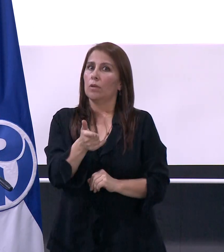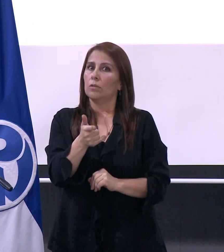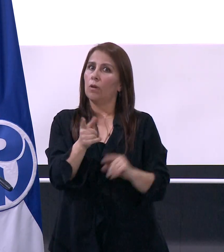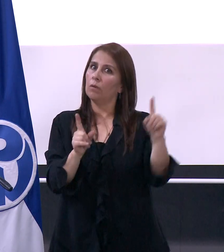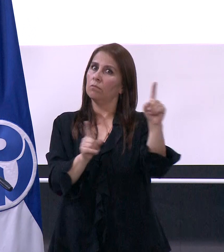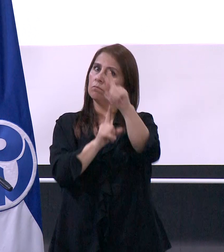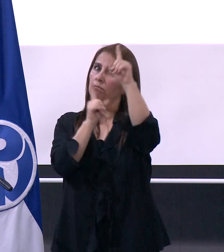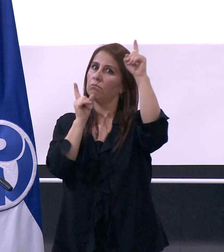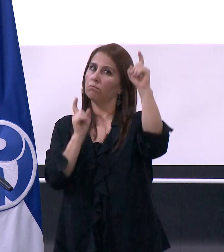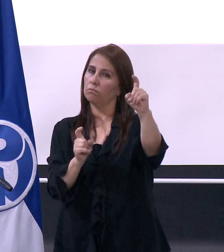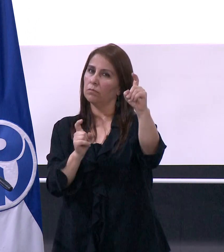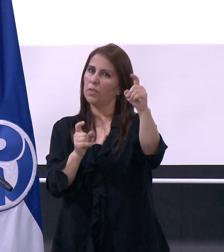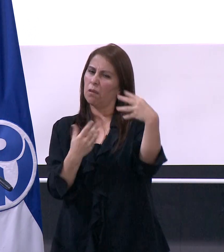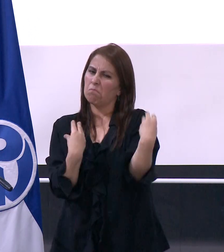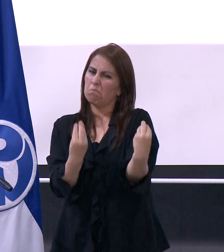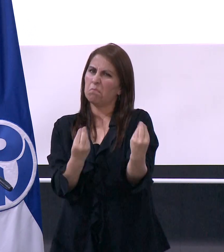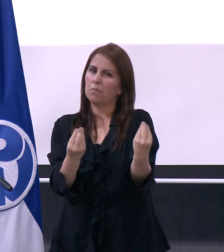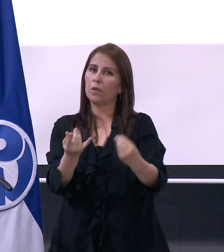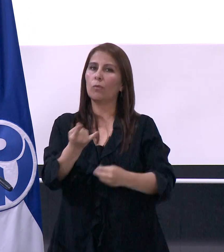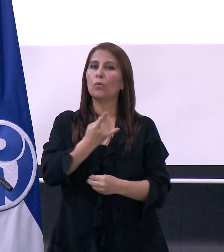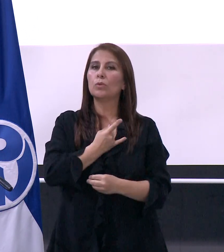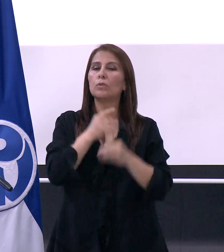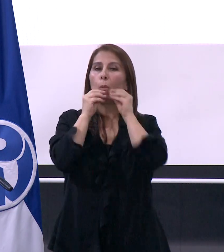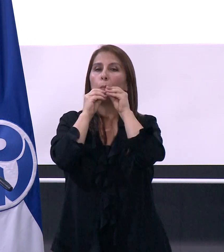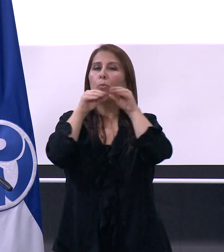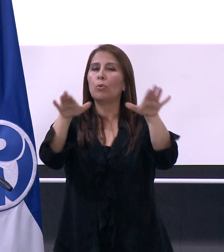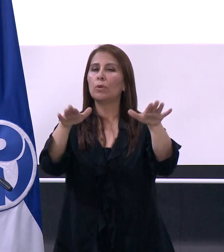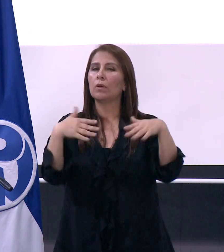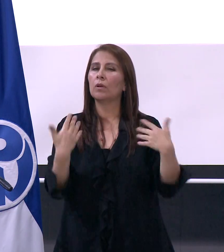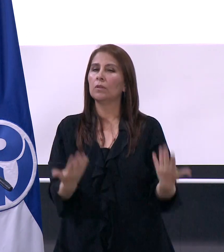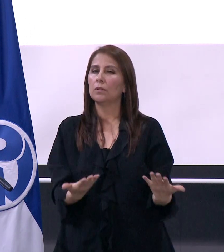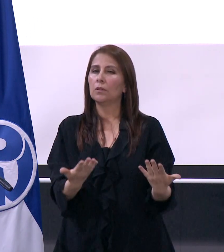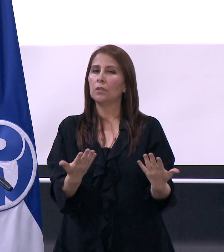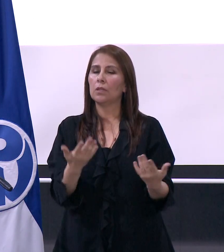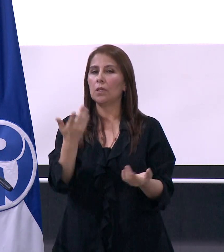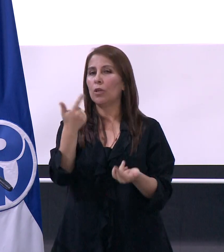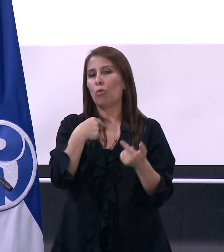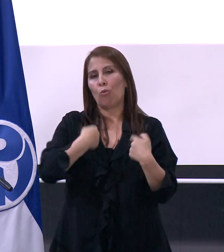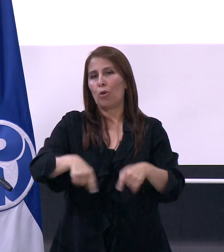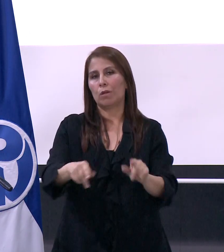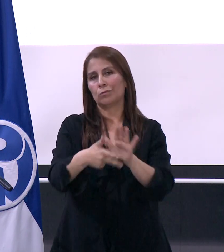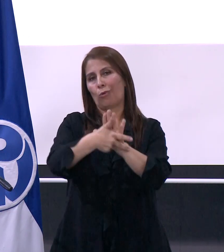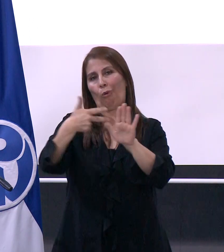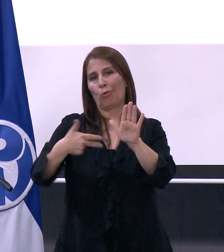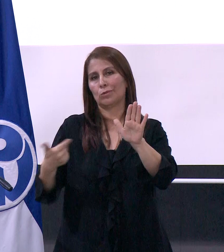el carácter mismo de la universidad pública y es abiertamente inconstitucional